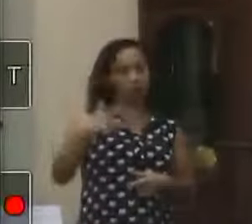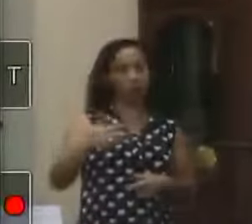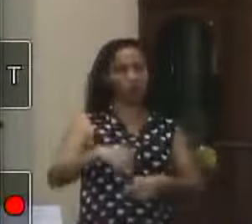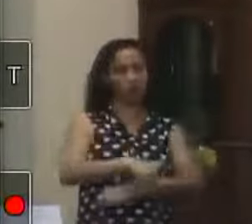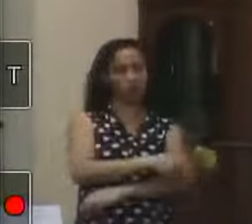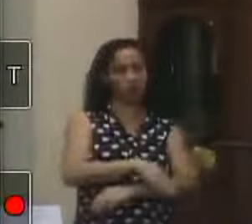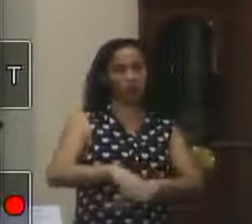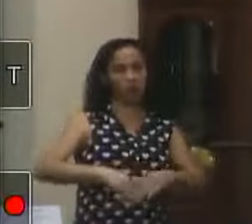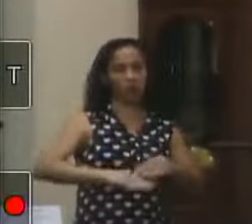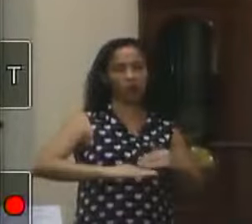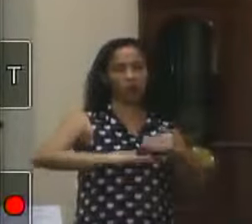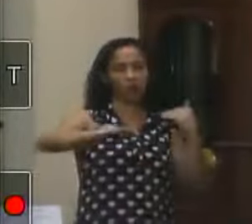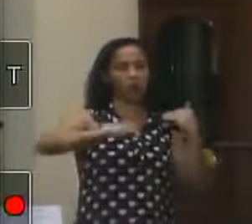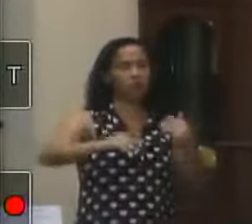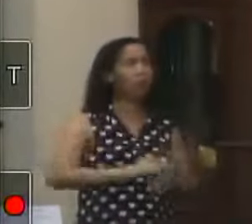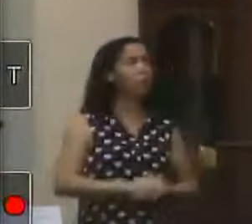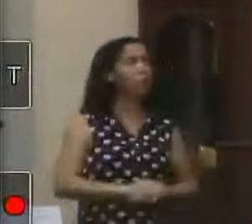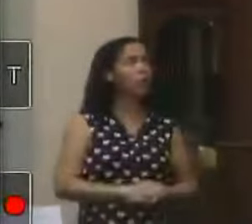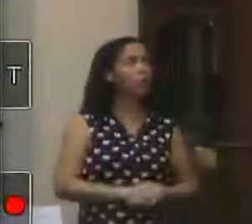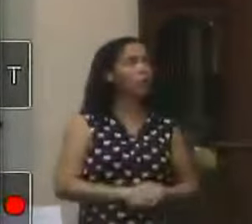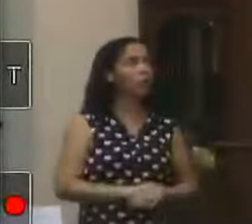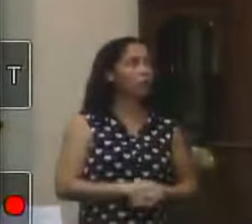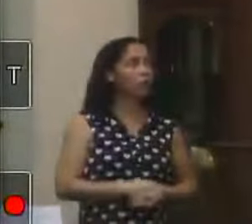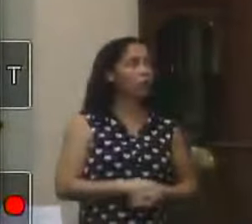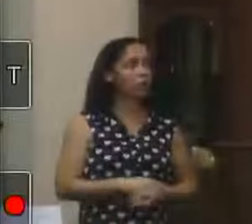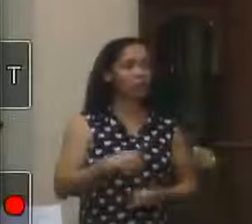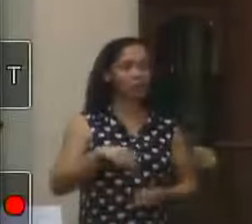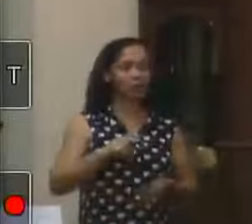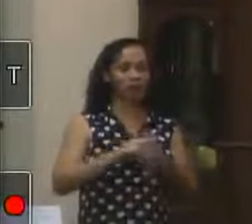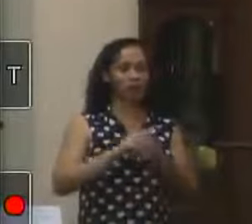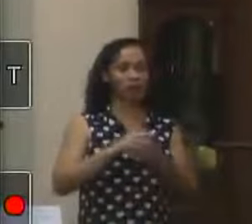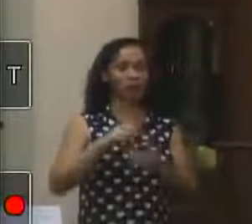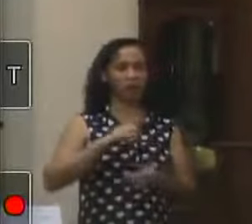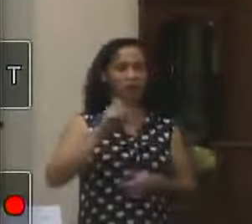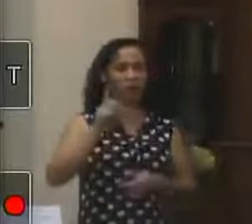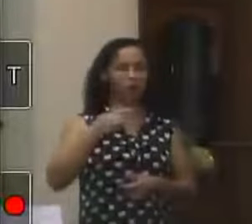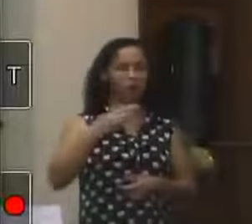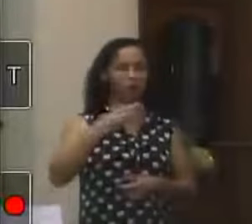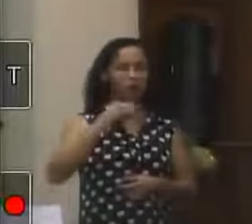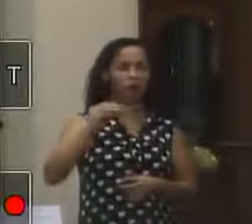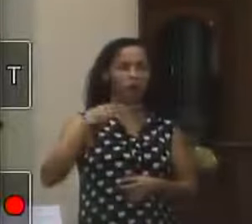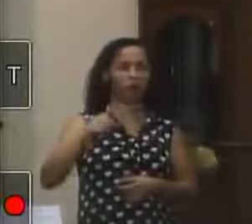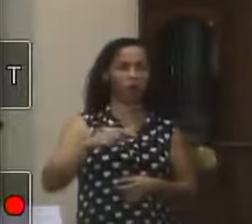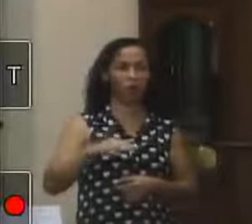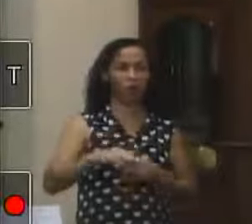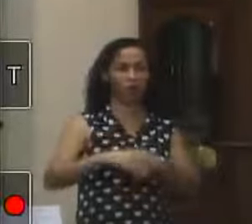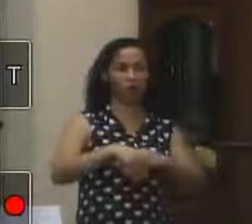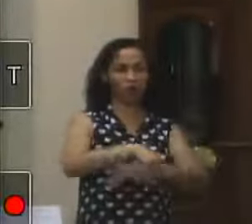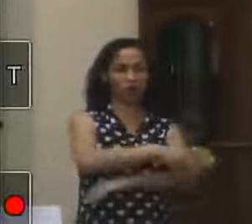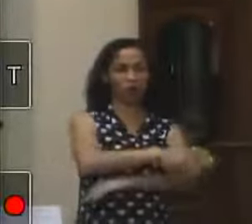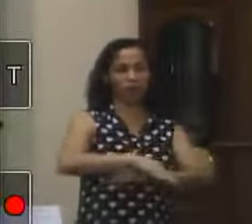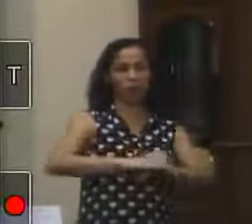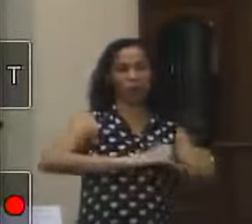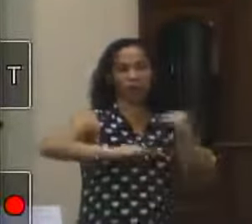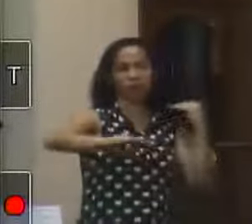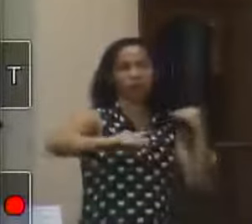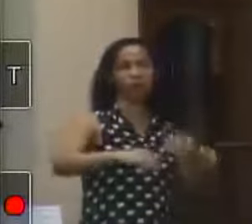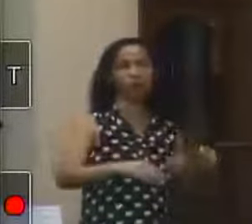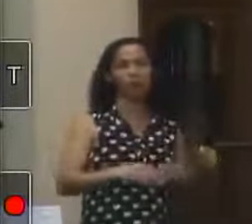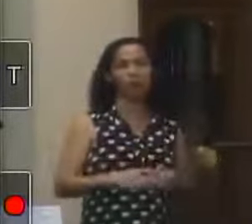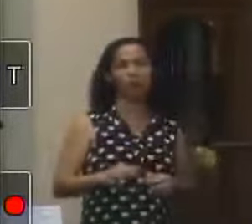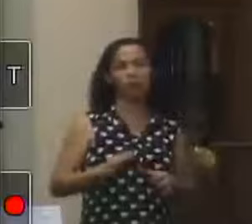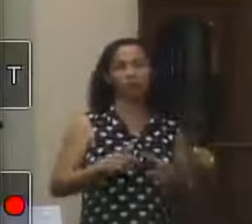vicinal, sem asfalto. E Valença tem 1.300 quilômetros de estrada vicinal. Você vê o gasto e a conserva que tem para